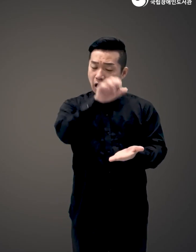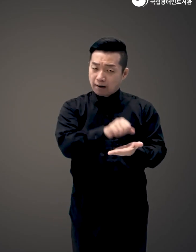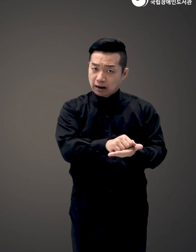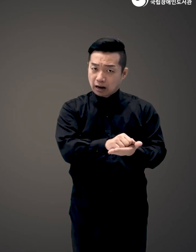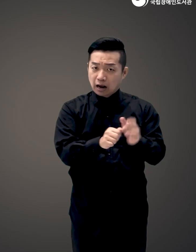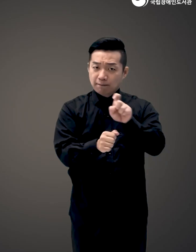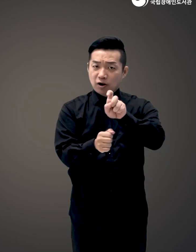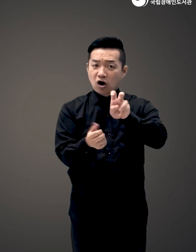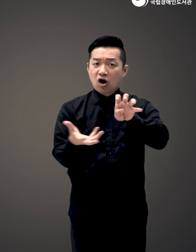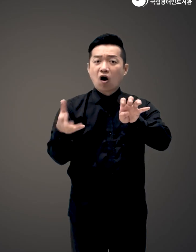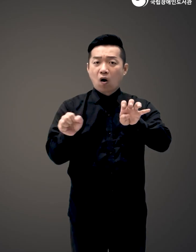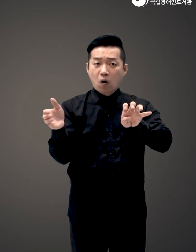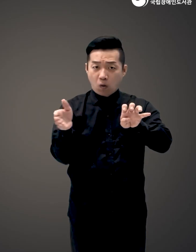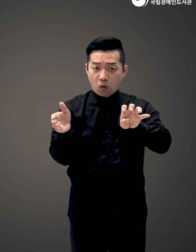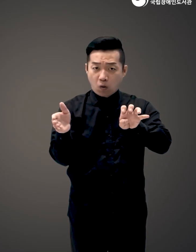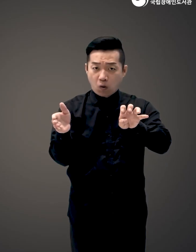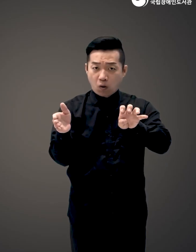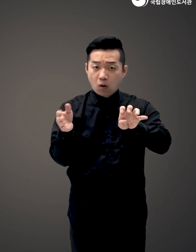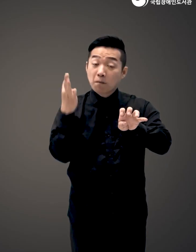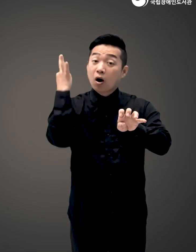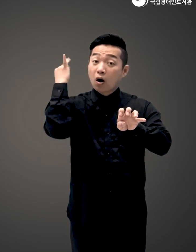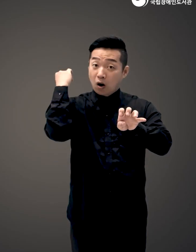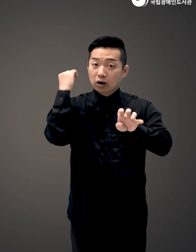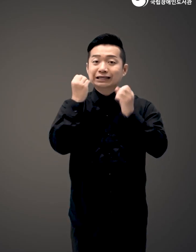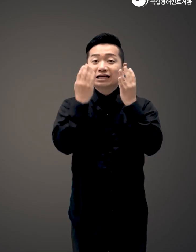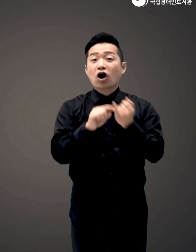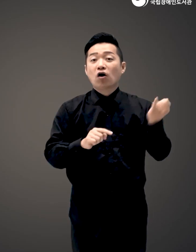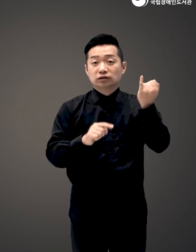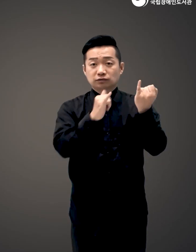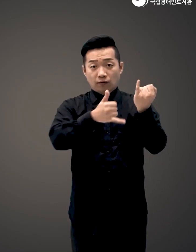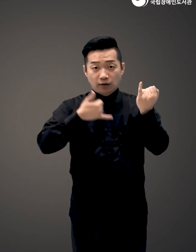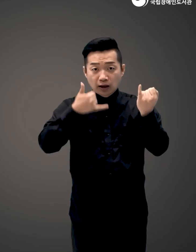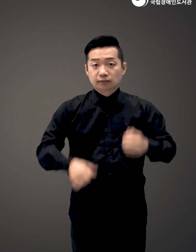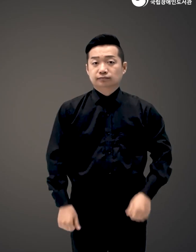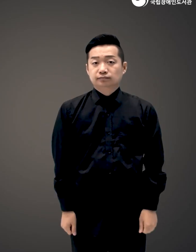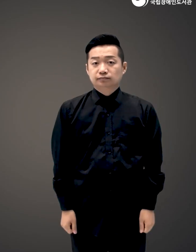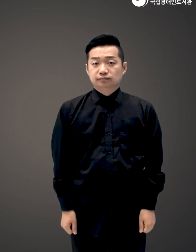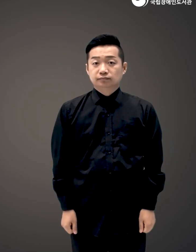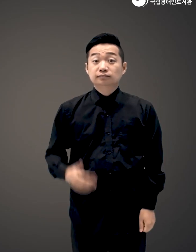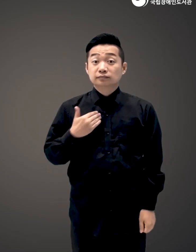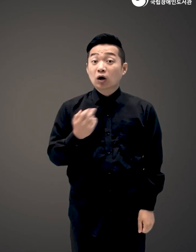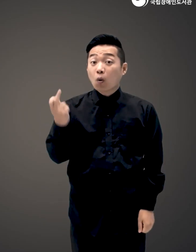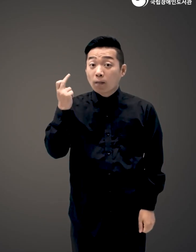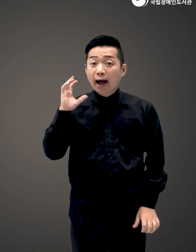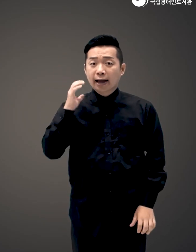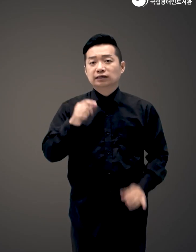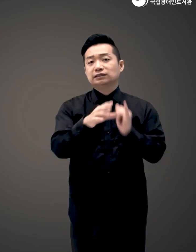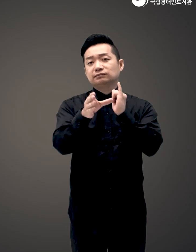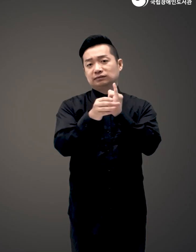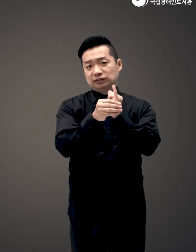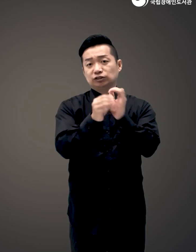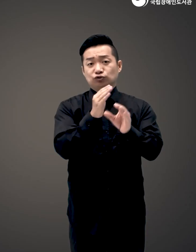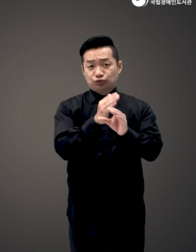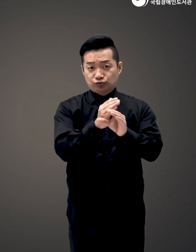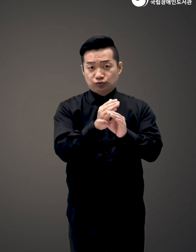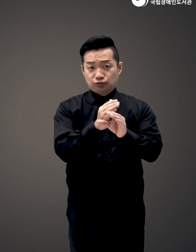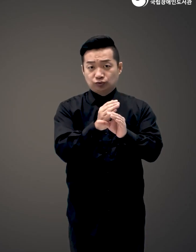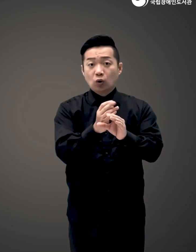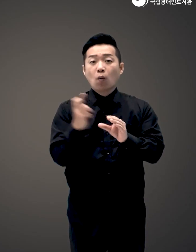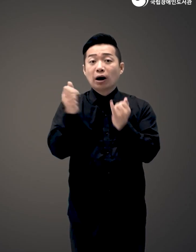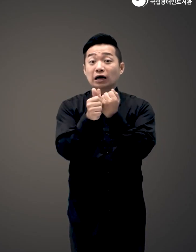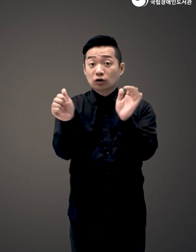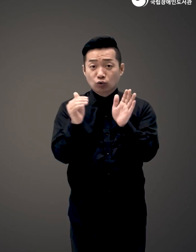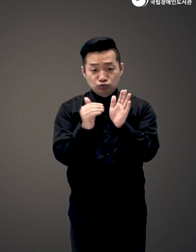어마어마하더라. 합치면 몇십억? 근데 며칠 전 새언니한테 연락이 왔어. 자기가 오빠 아이